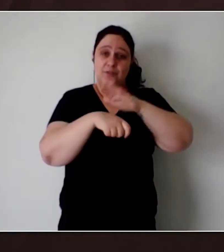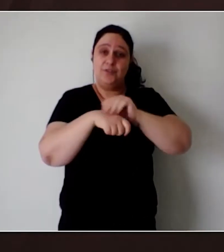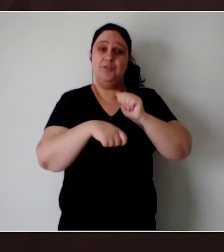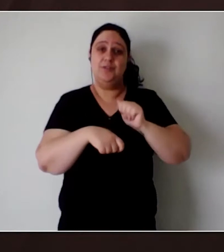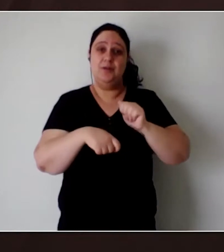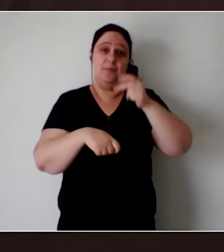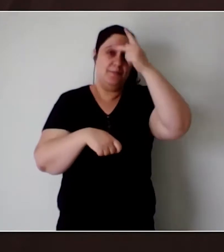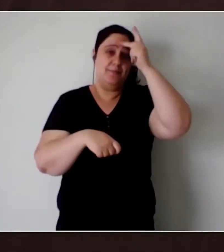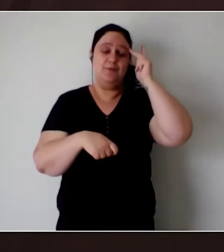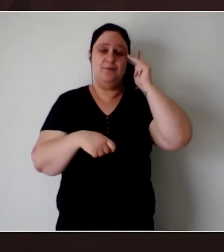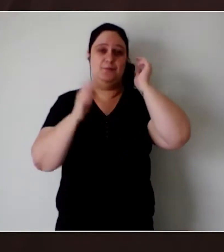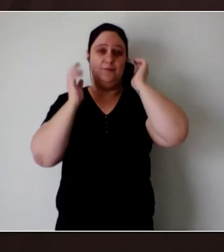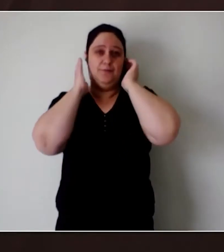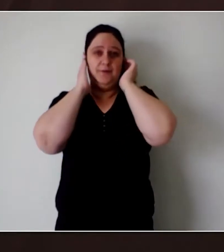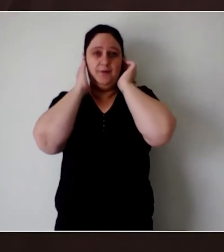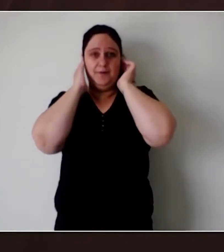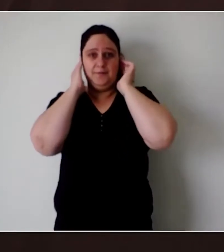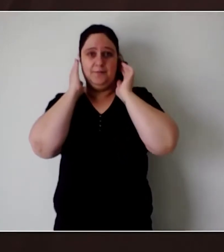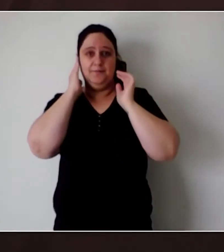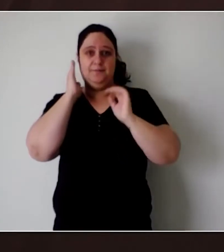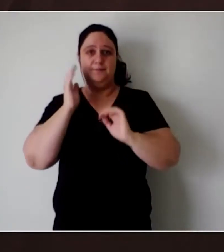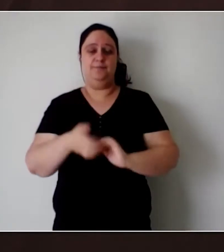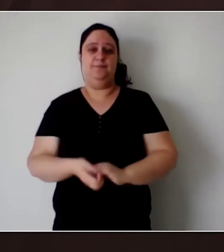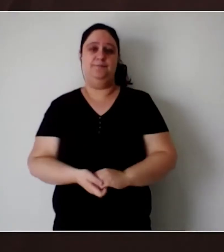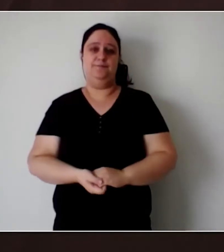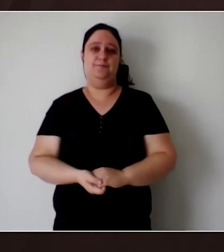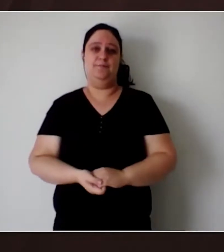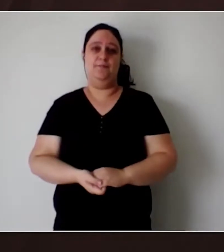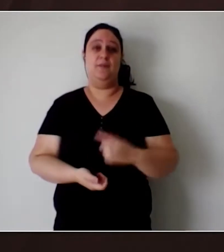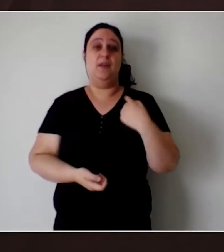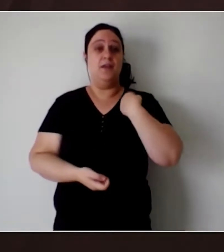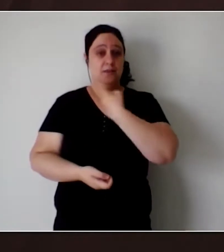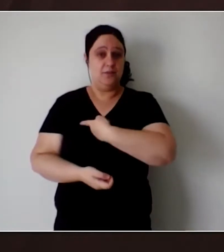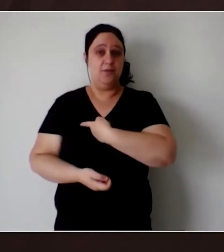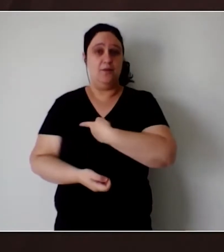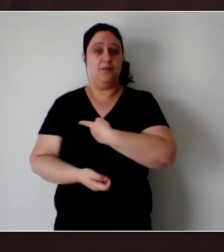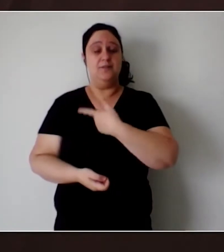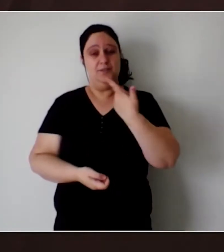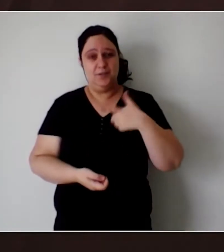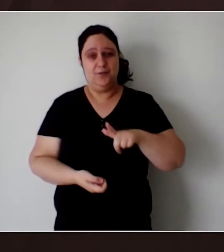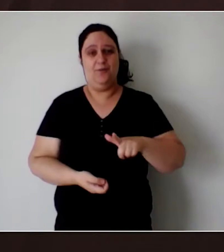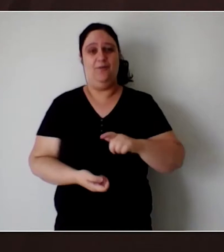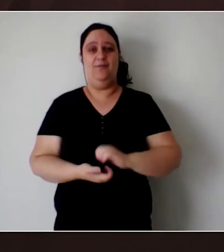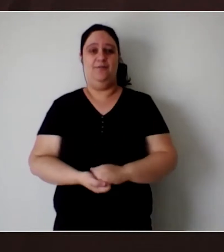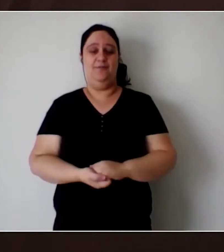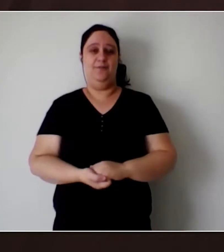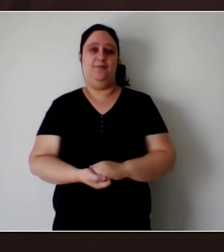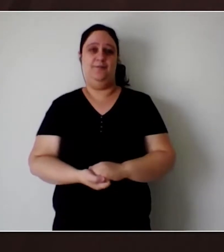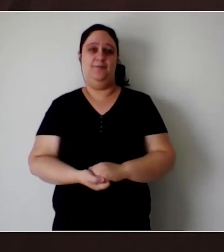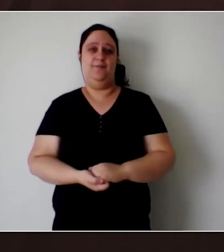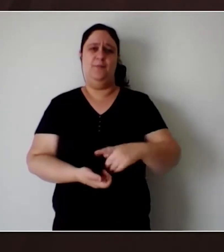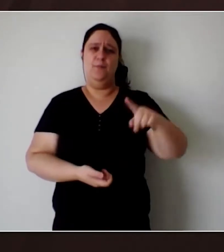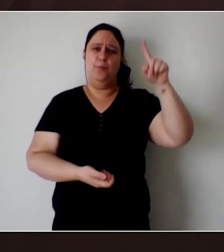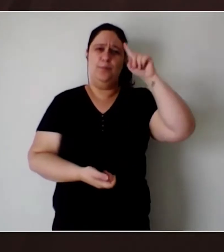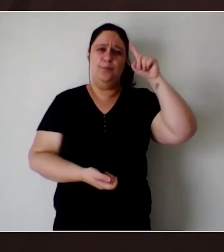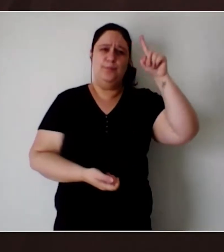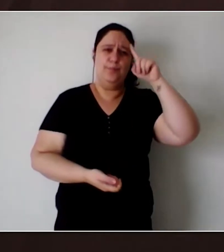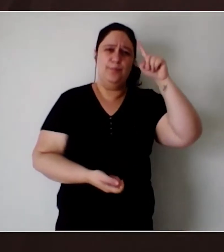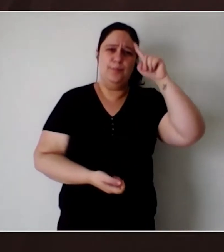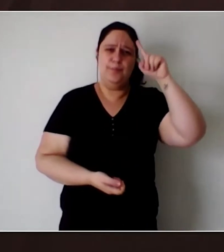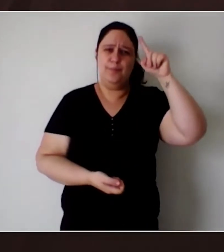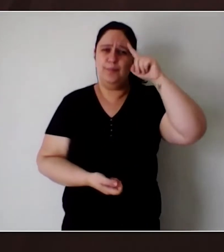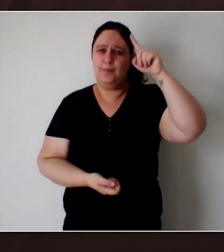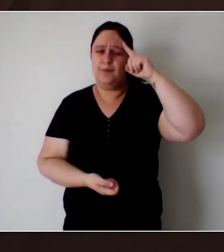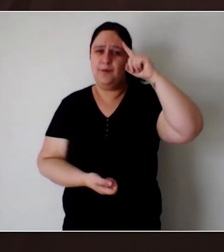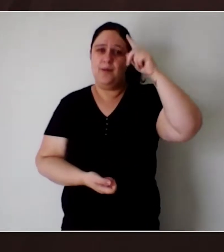E nós estamos revivendo esses dias hoje. Dia a dia, pessoas estão sendo